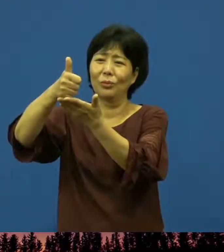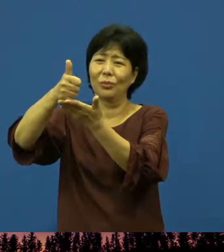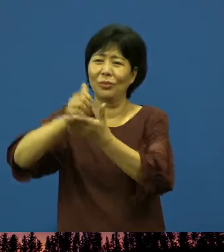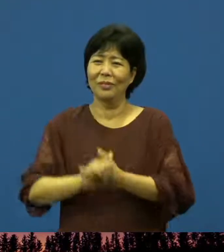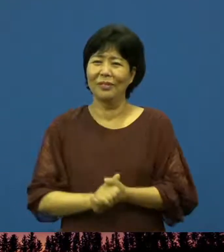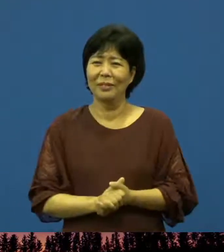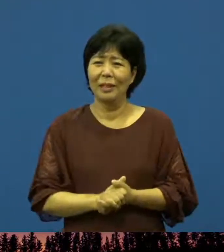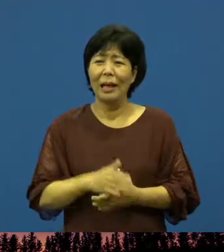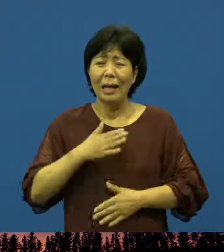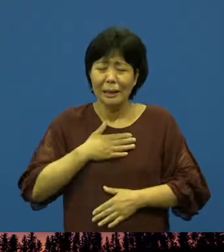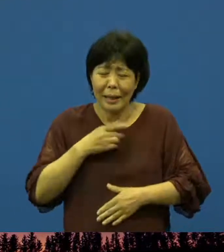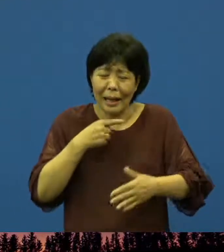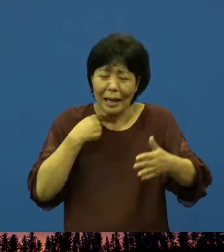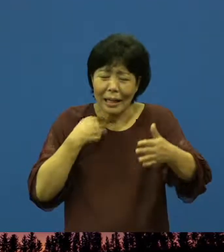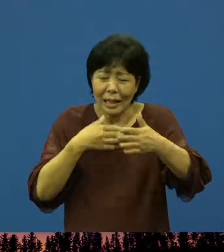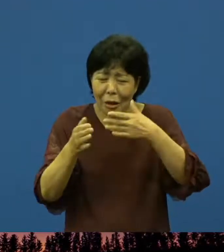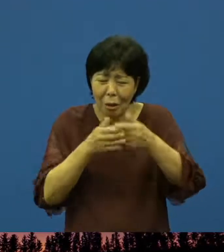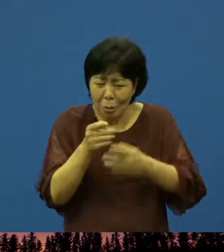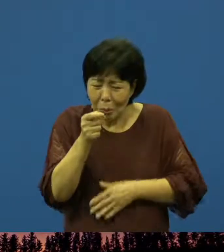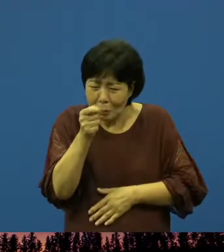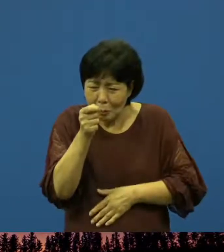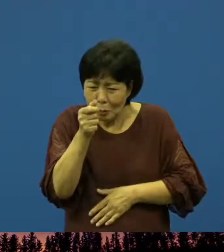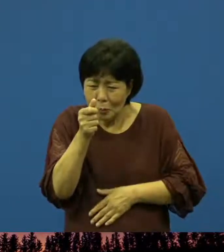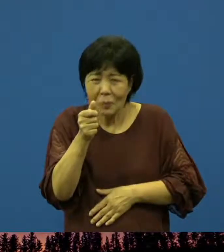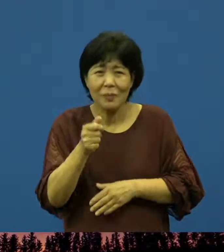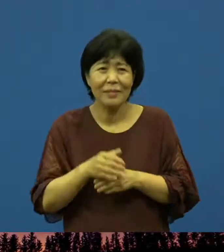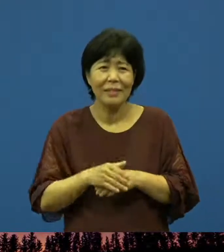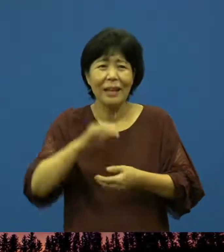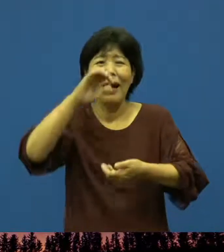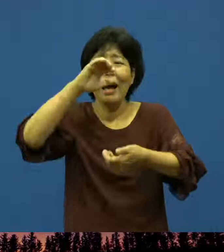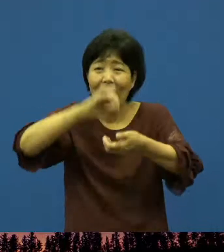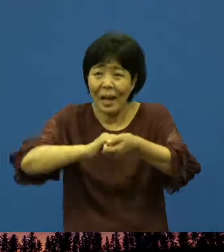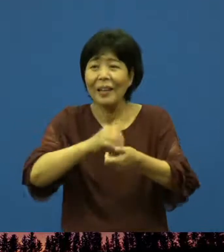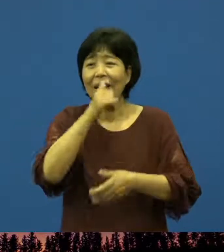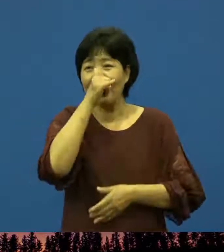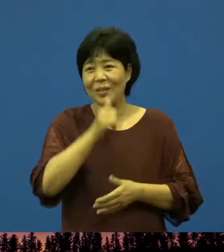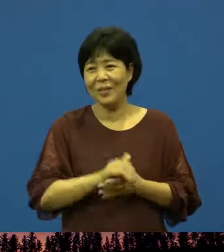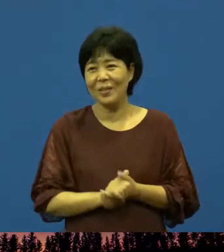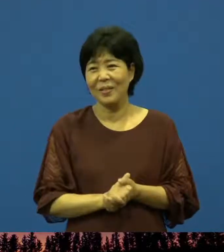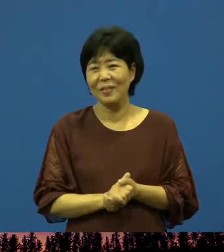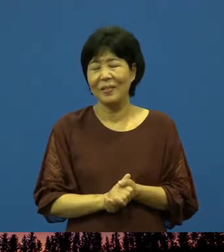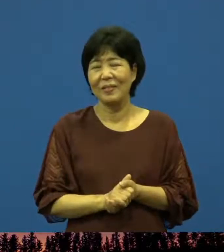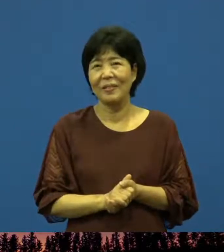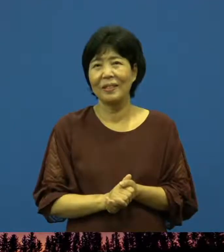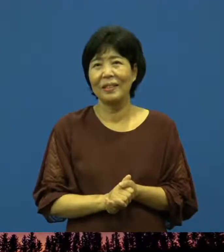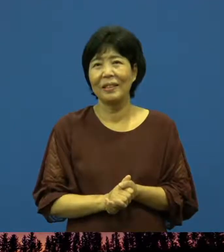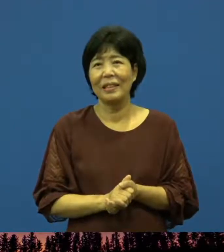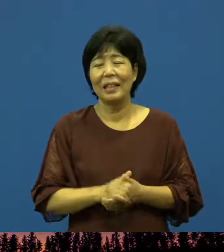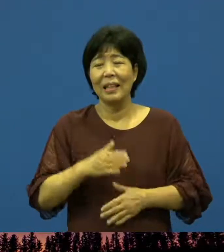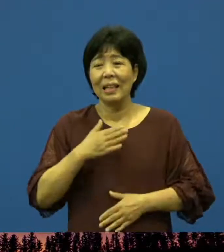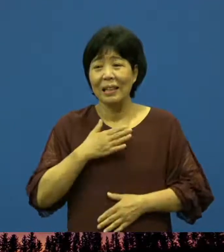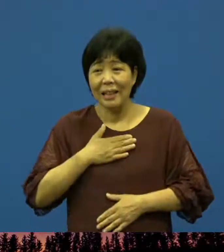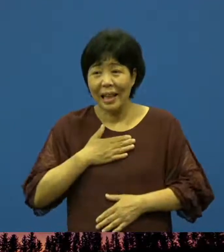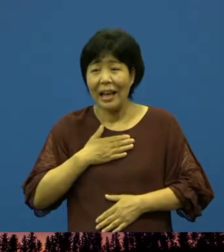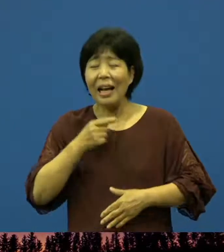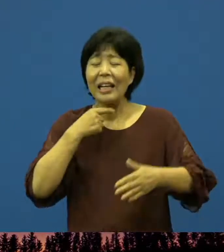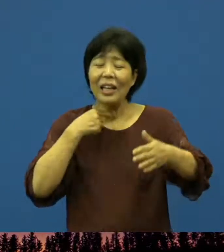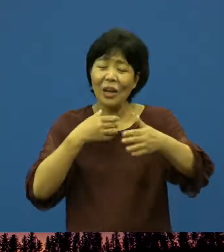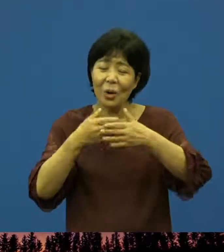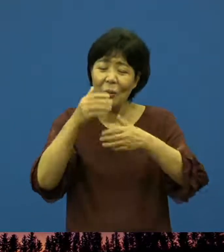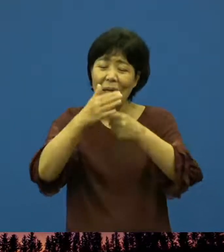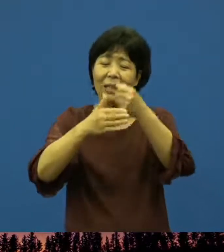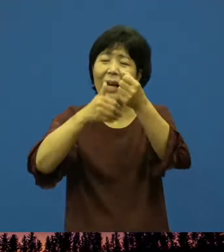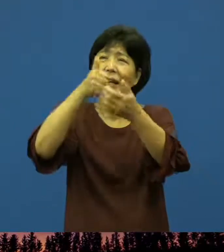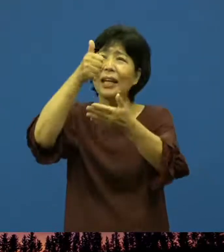그러므로 인간의 체험은 언제나 한계를 갖고 있어요. 내가 경험한 하나님. 그러니까 나라고 하는